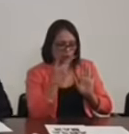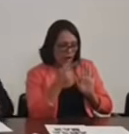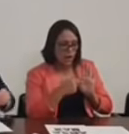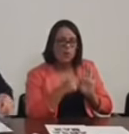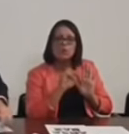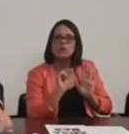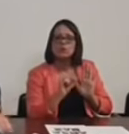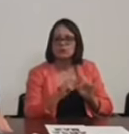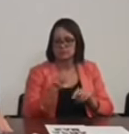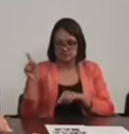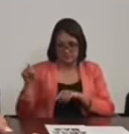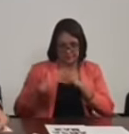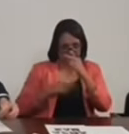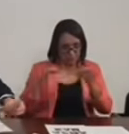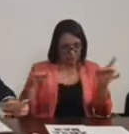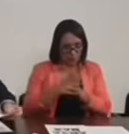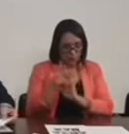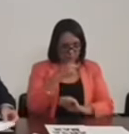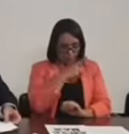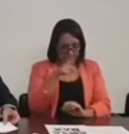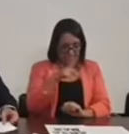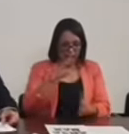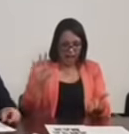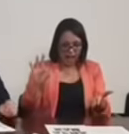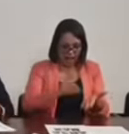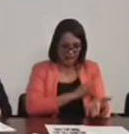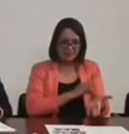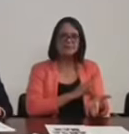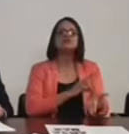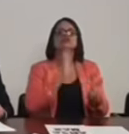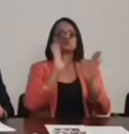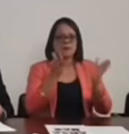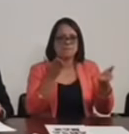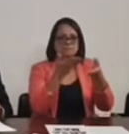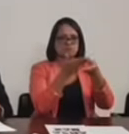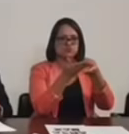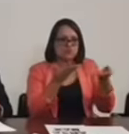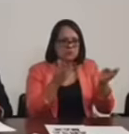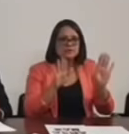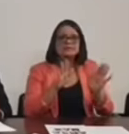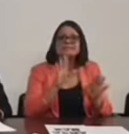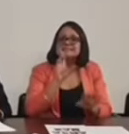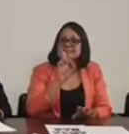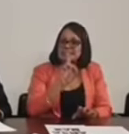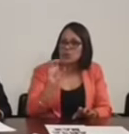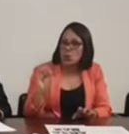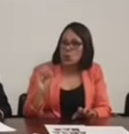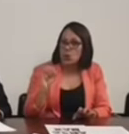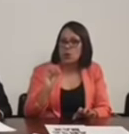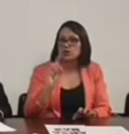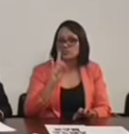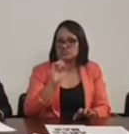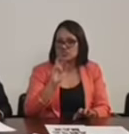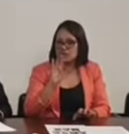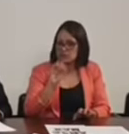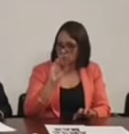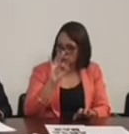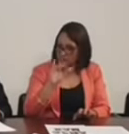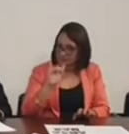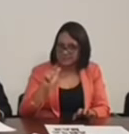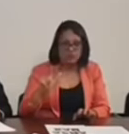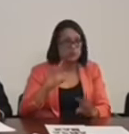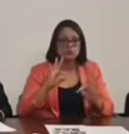da assinatura do senhor, publicado em Diário Oficial, todos os órgãos de